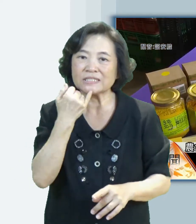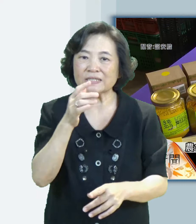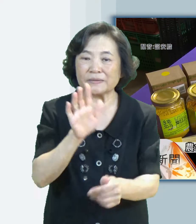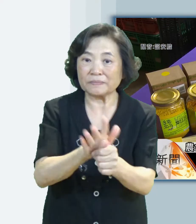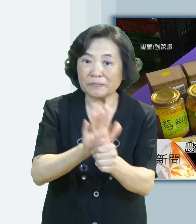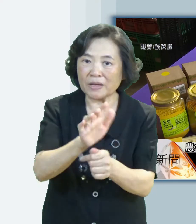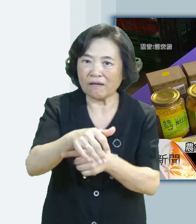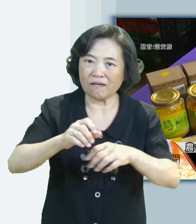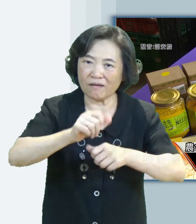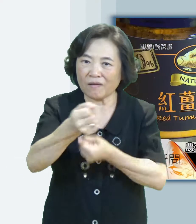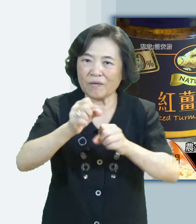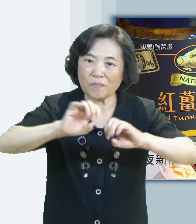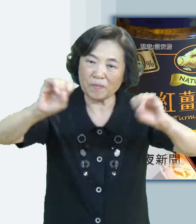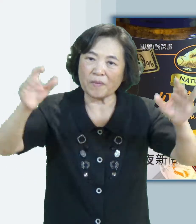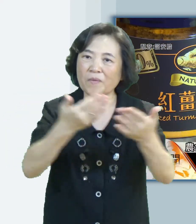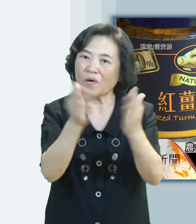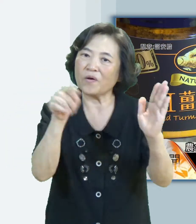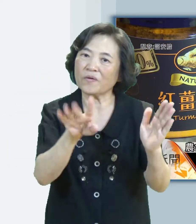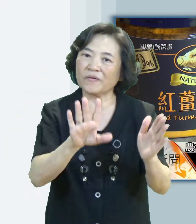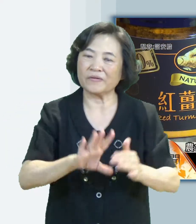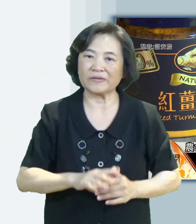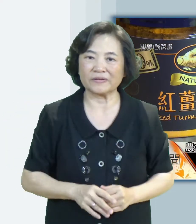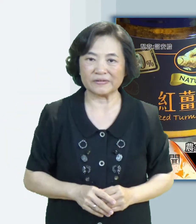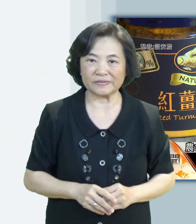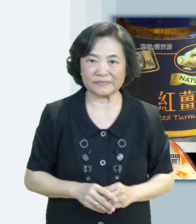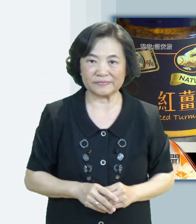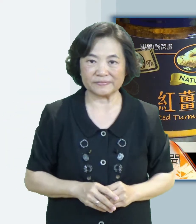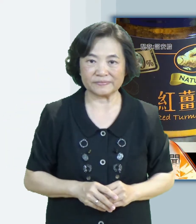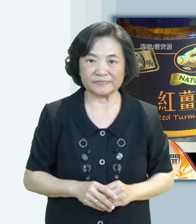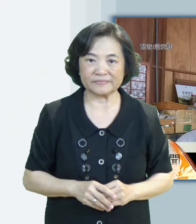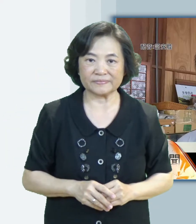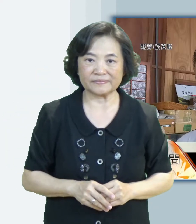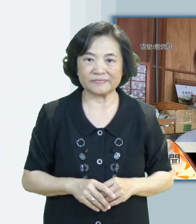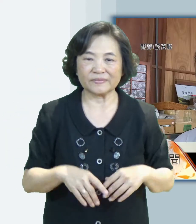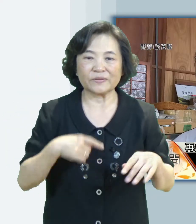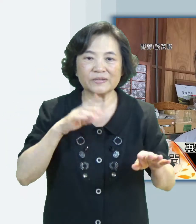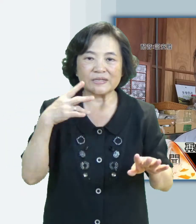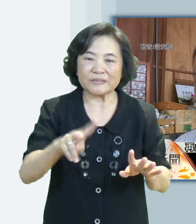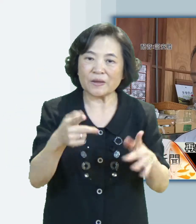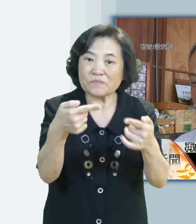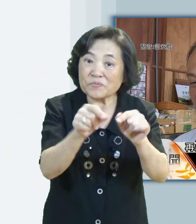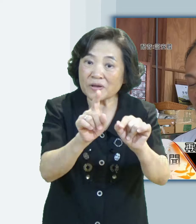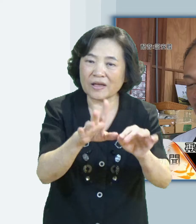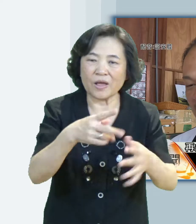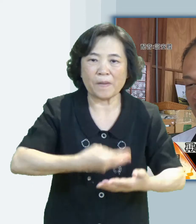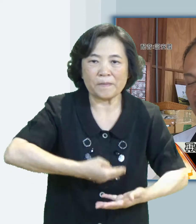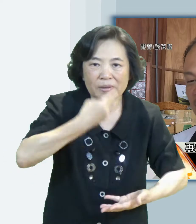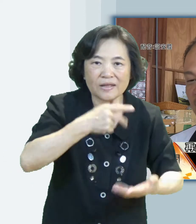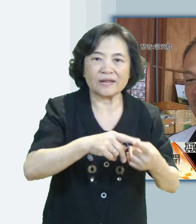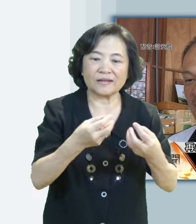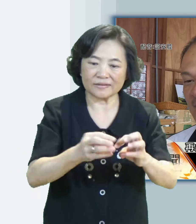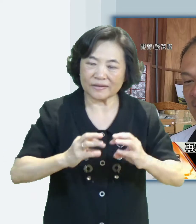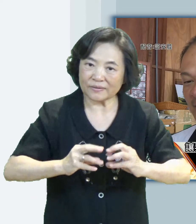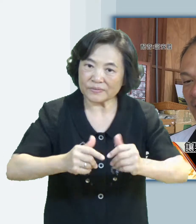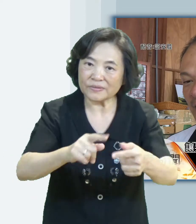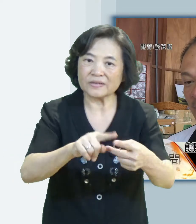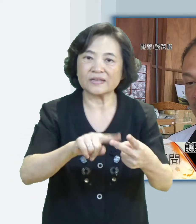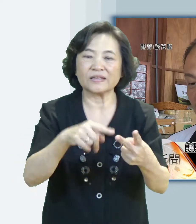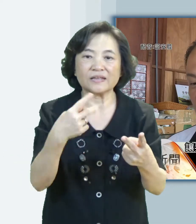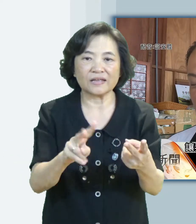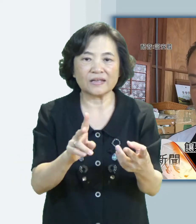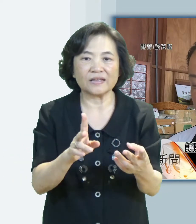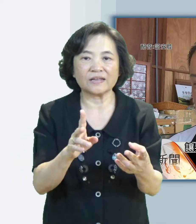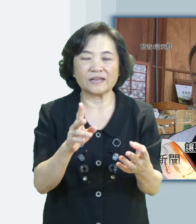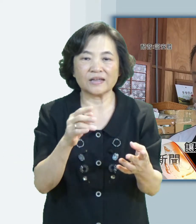饮品，农会嘛替农民争取赚少的机会。 各家族都会面啊吼，蛋卷啊，该都会